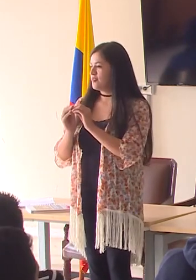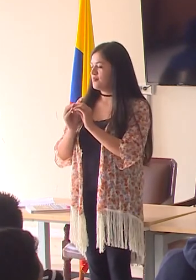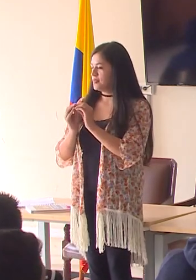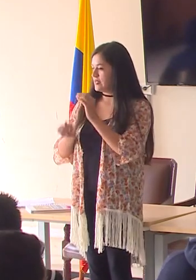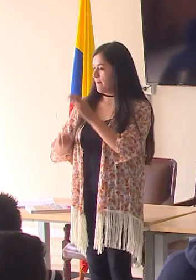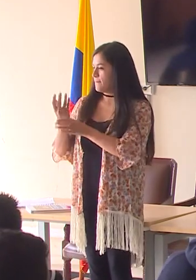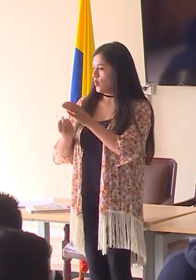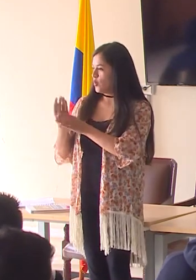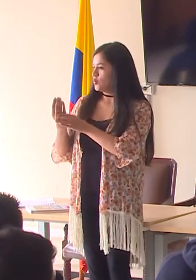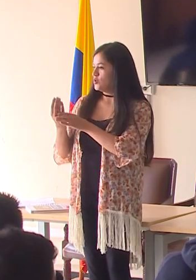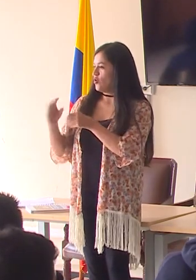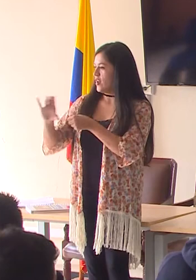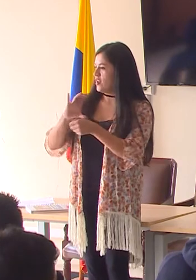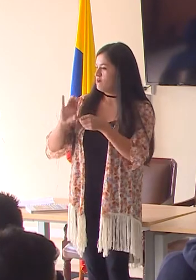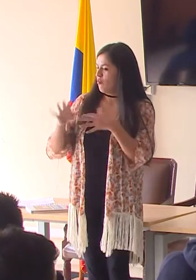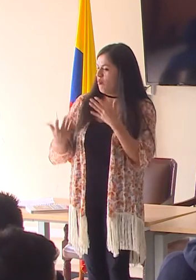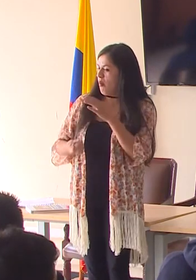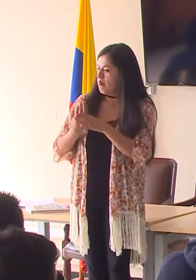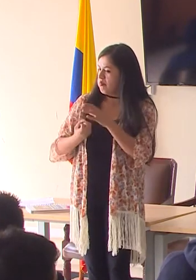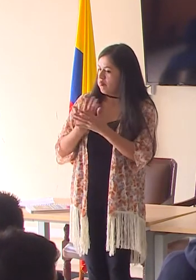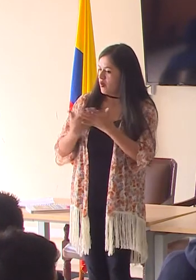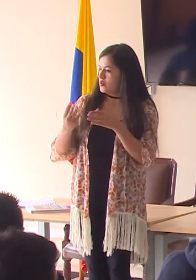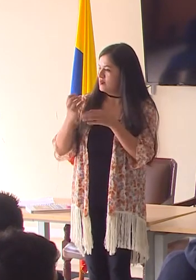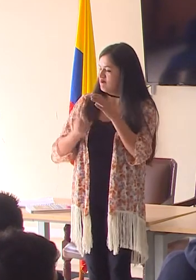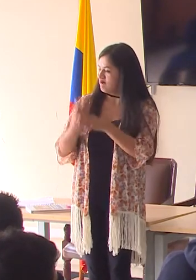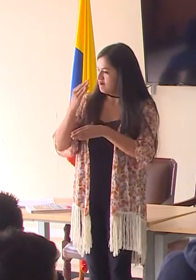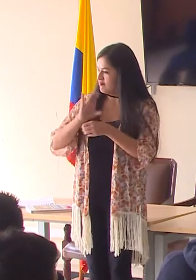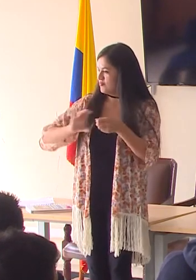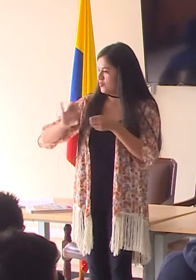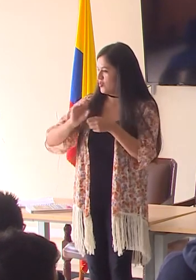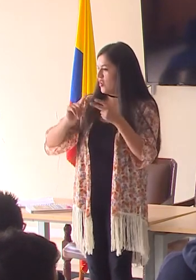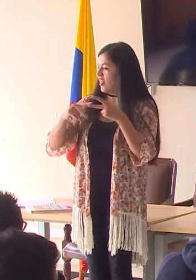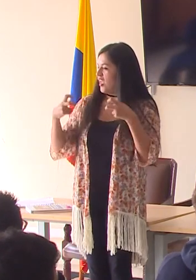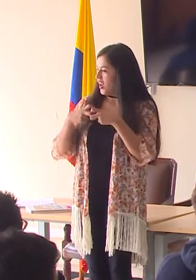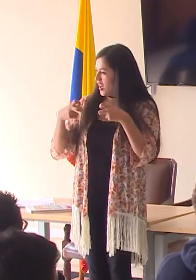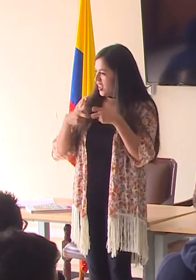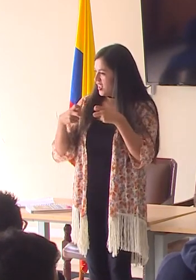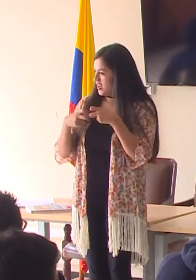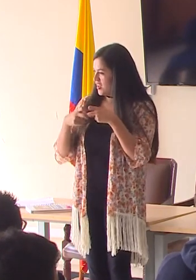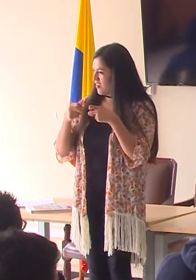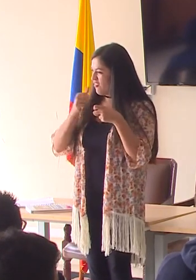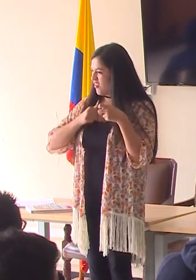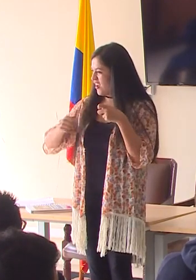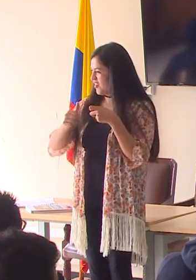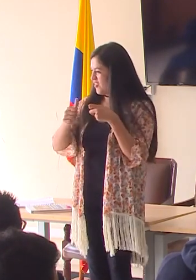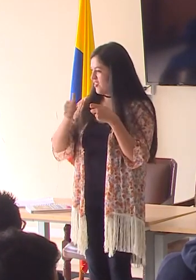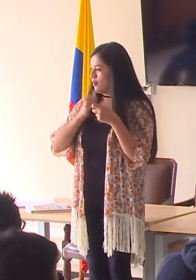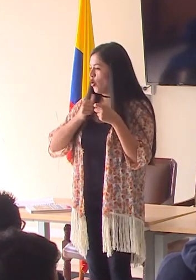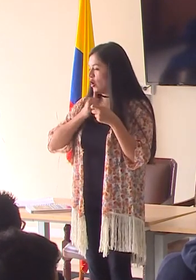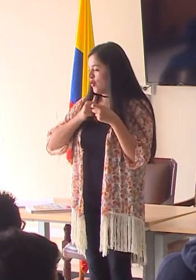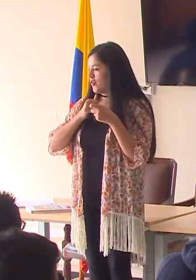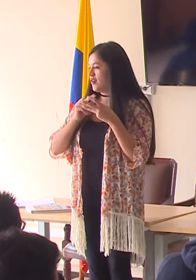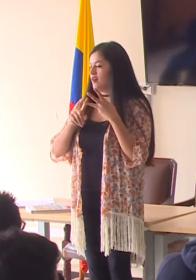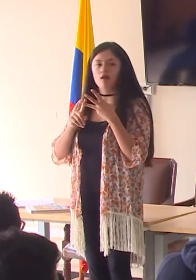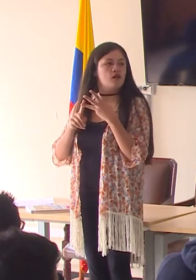consolidación de propuestas de soberanía y autonomía hídrica alimentaria energética asociados a todo lo que es renaturalización